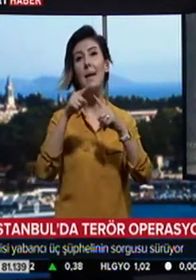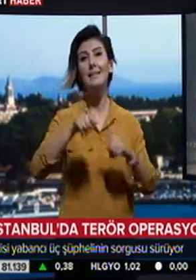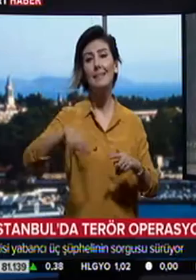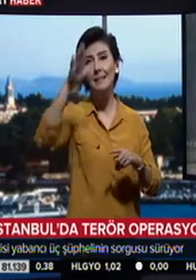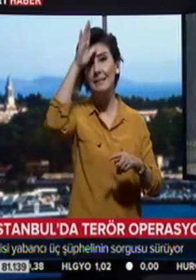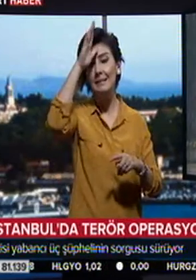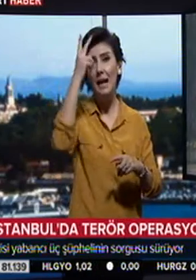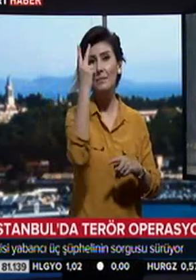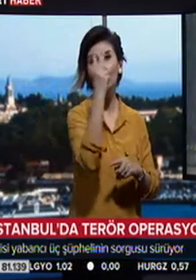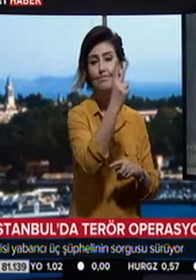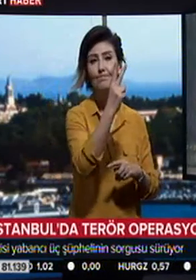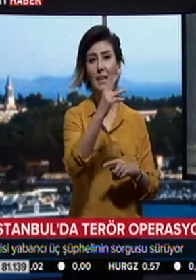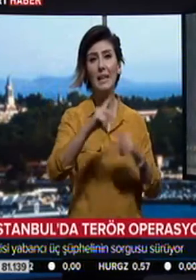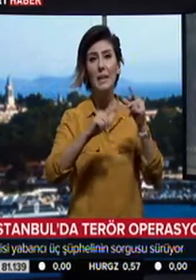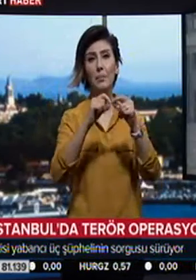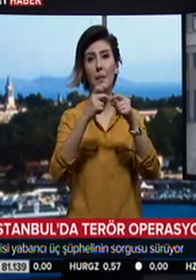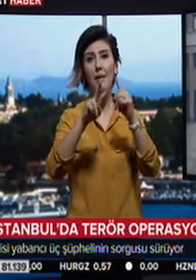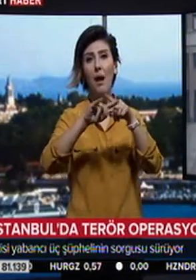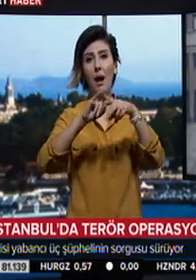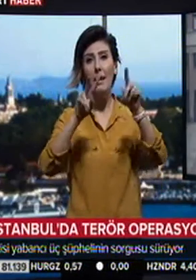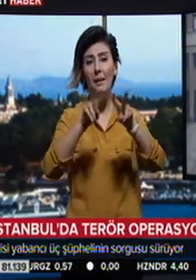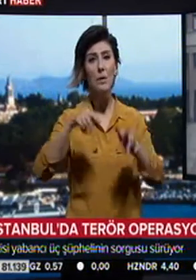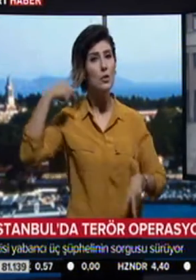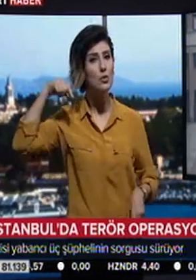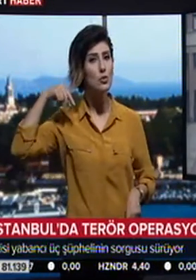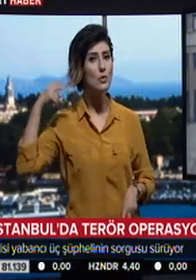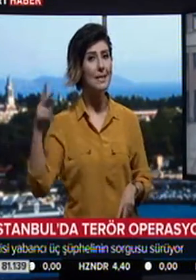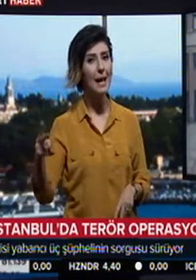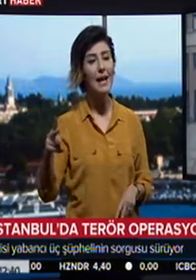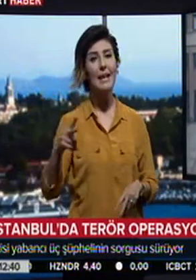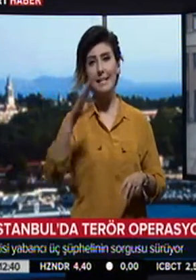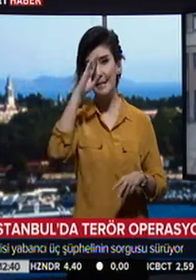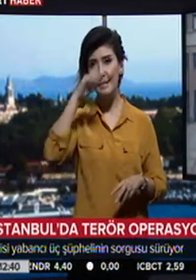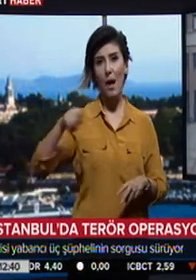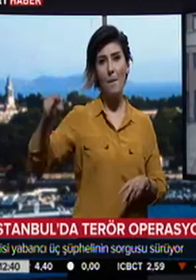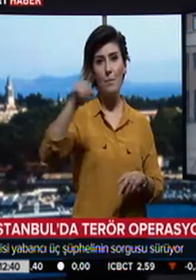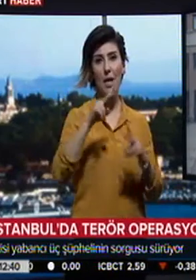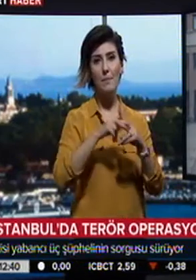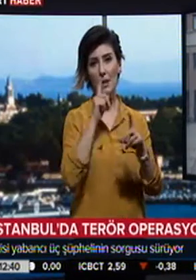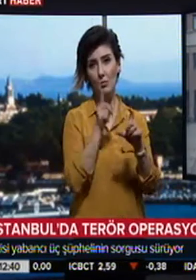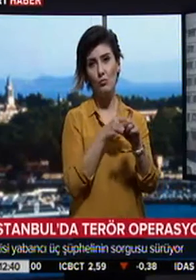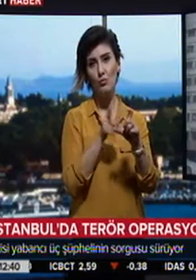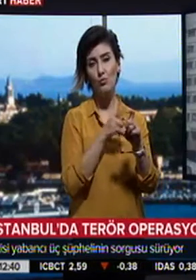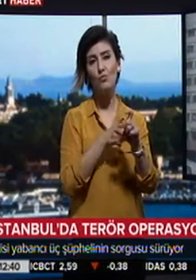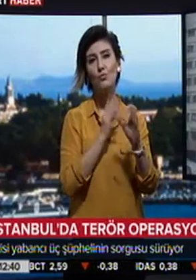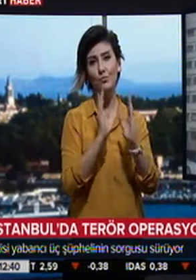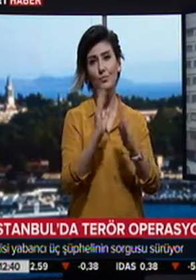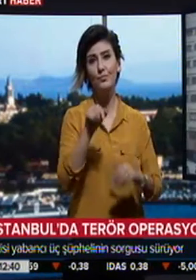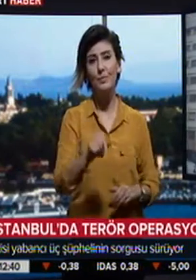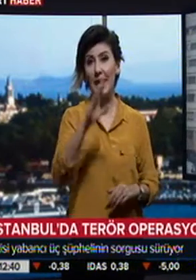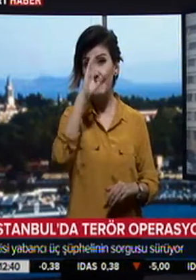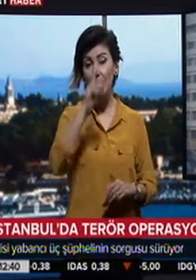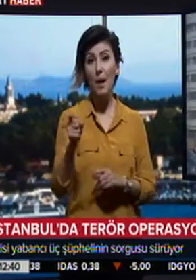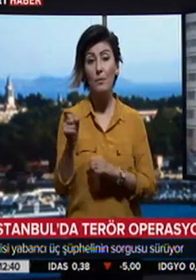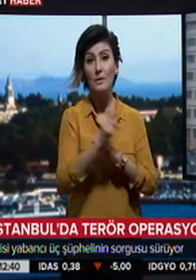uyruklu İbrahim GCŞ ve Suriye uyruklu Ali F'nin İstanbul Emniyet Müdürlüğü'ndeki sorgusu sürüyor. İstanbul Terörle